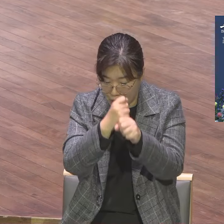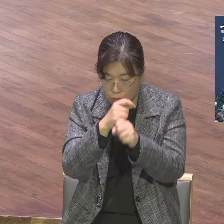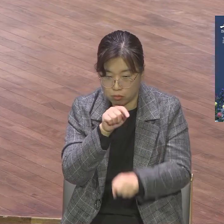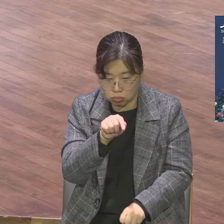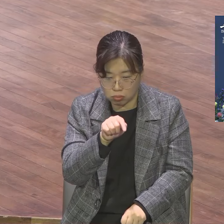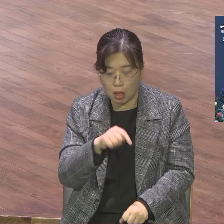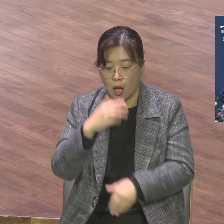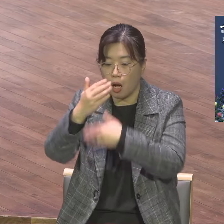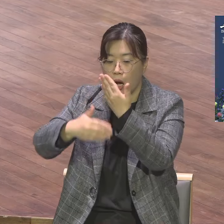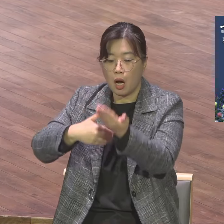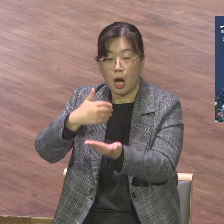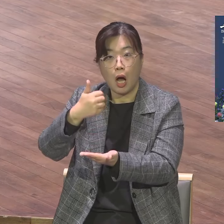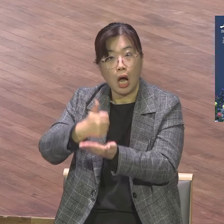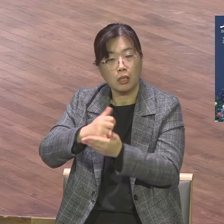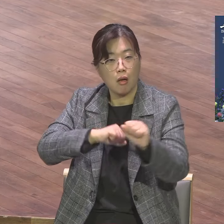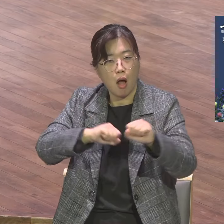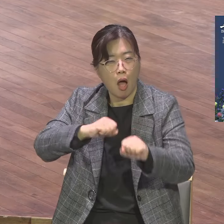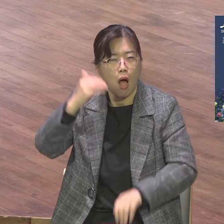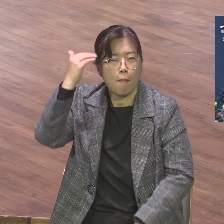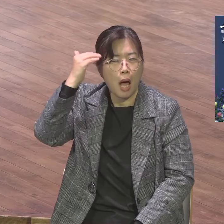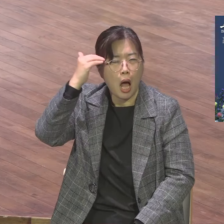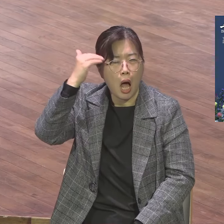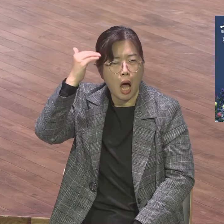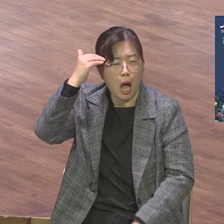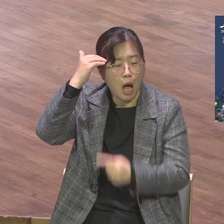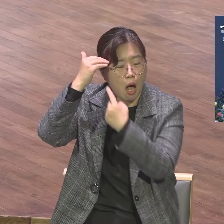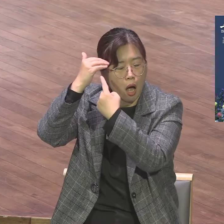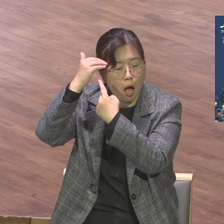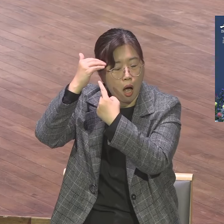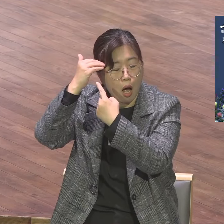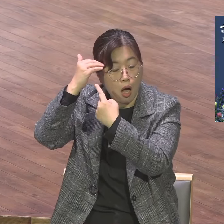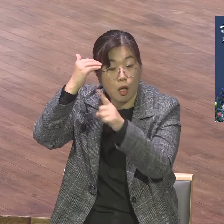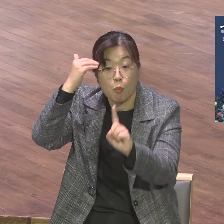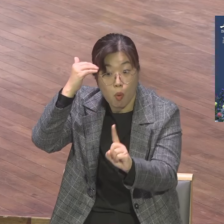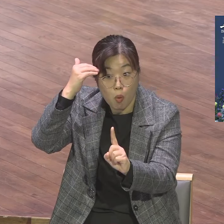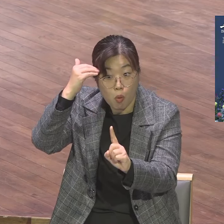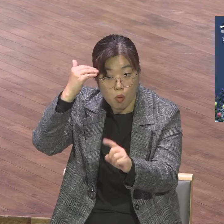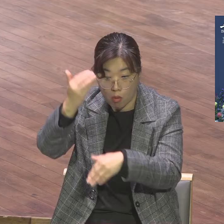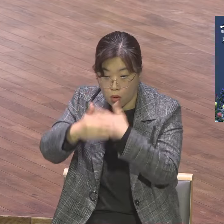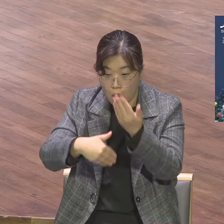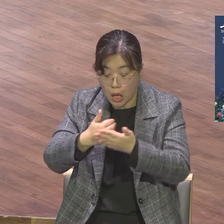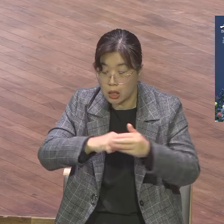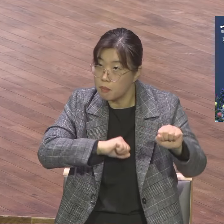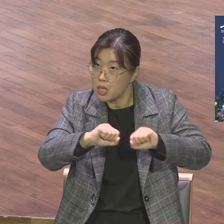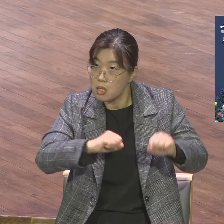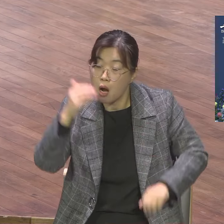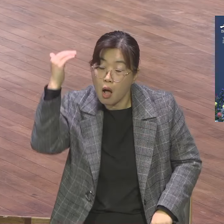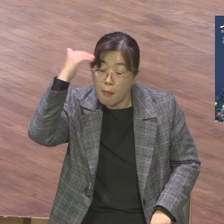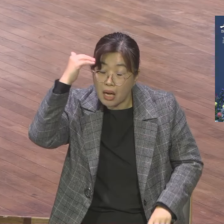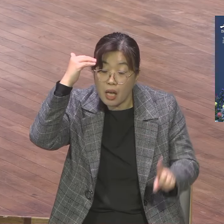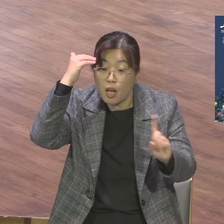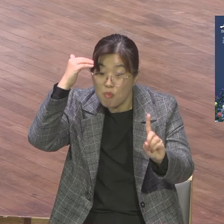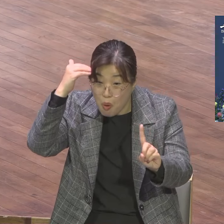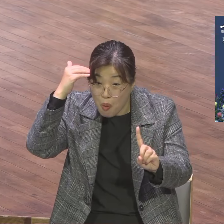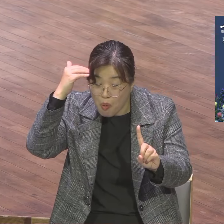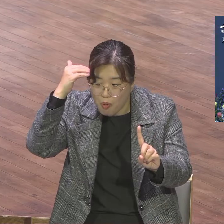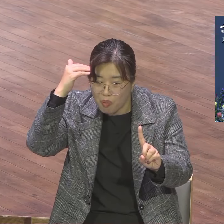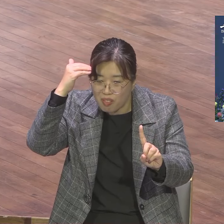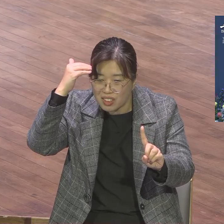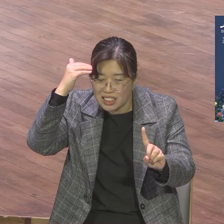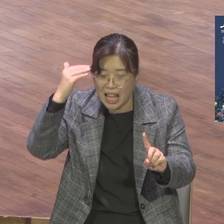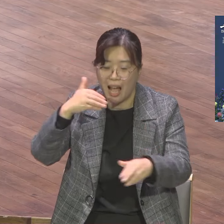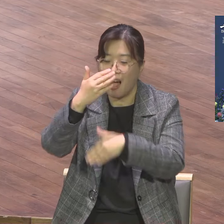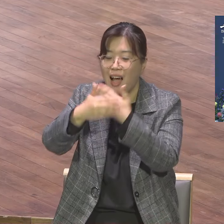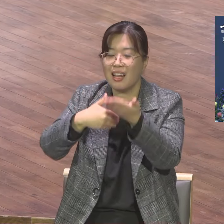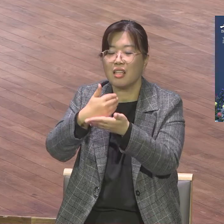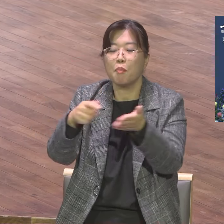부족한 것이 아니라 그분을 믿는 백성의 믿음이 부족해서 그런 것이다. 자, 믿음이 있거나 삶을 사느냐